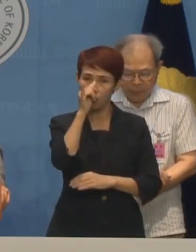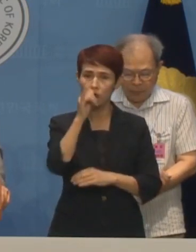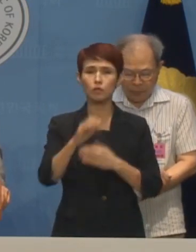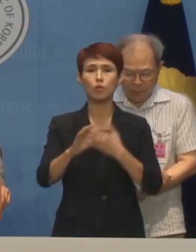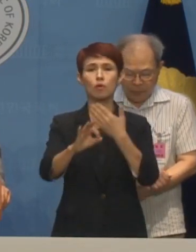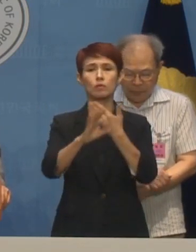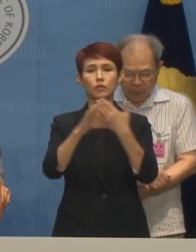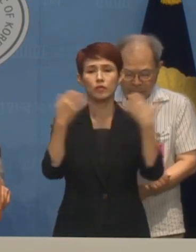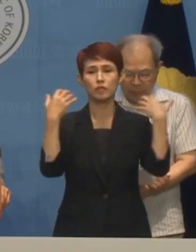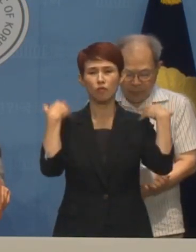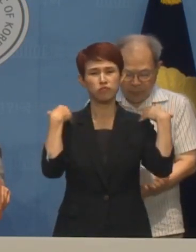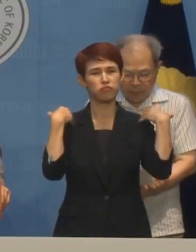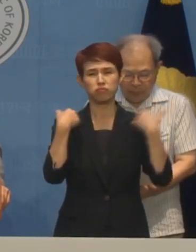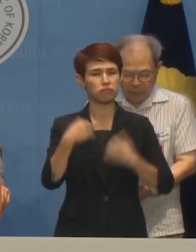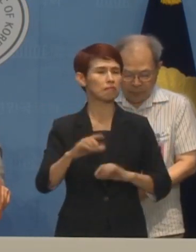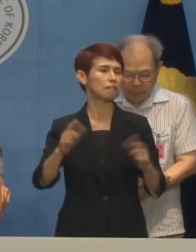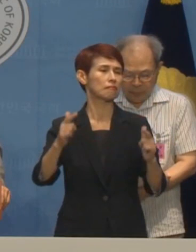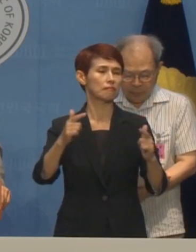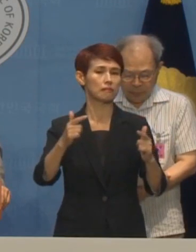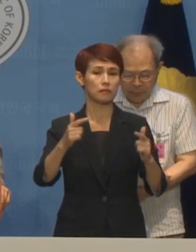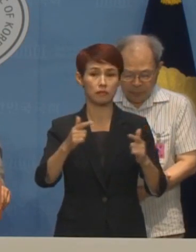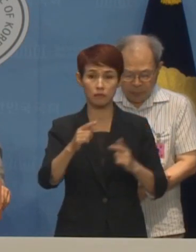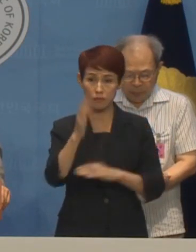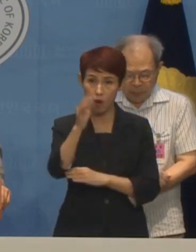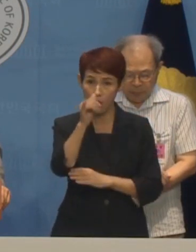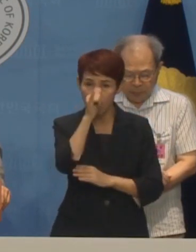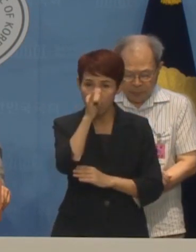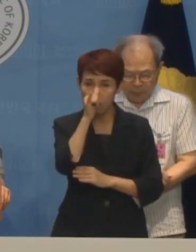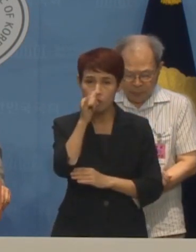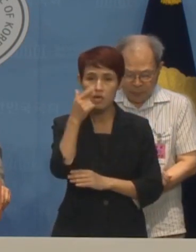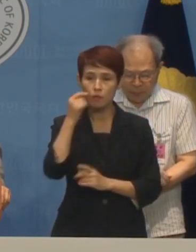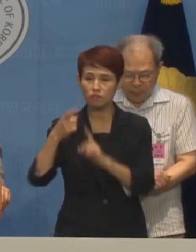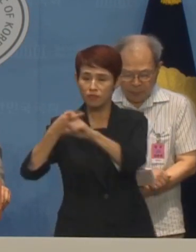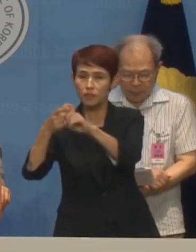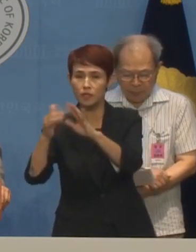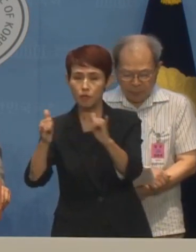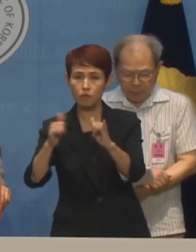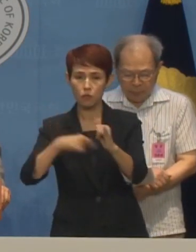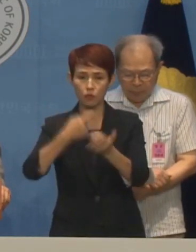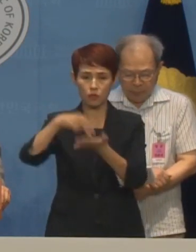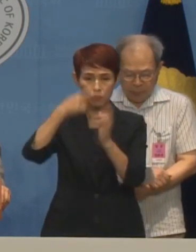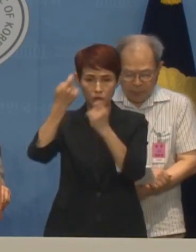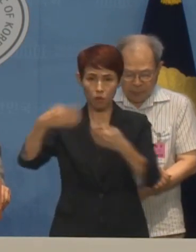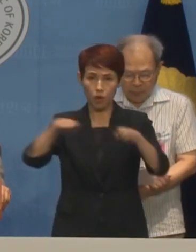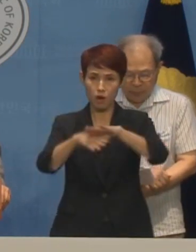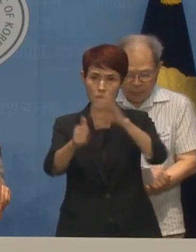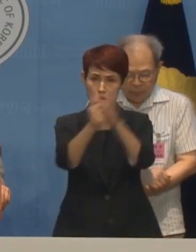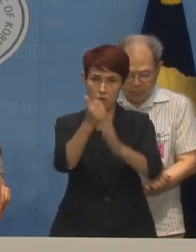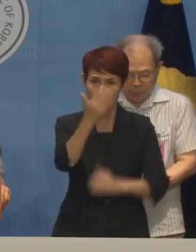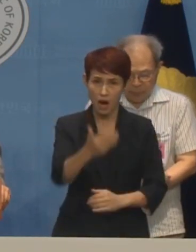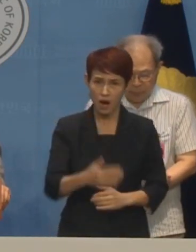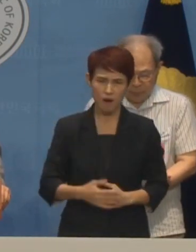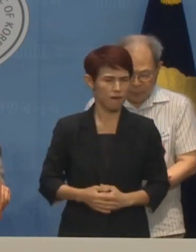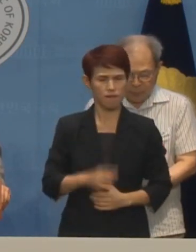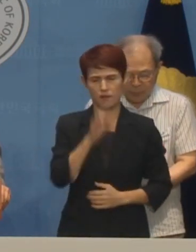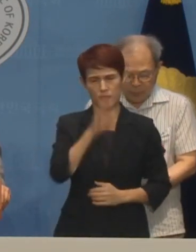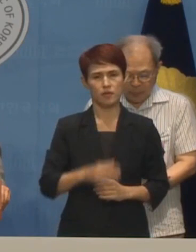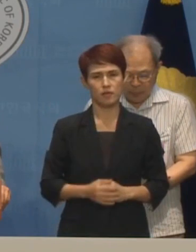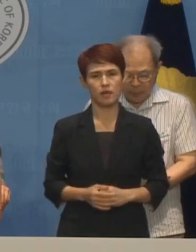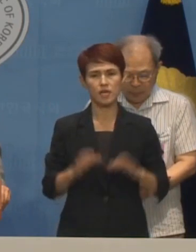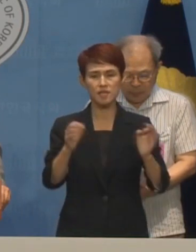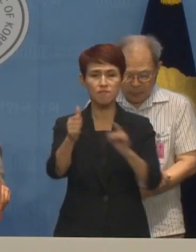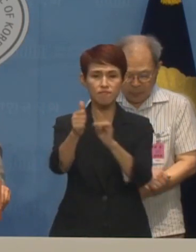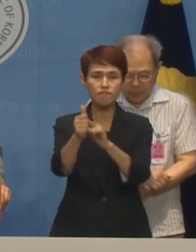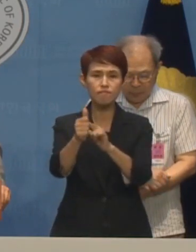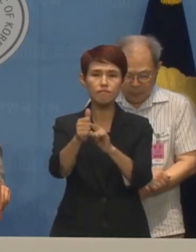뉴라이트 인사가 과연 독립기관장의 자격이 있다고 말할 수 있는가? 김영석의 독립기념관